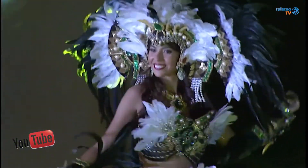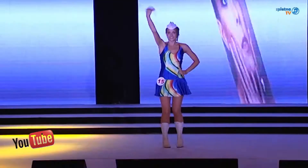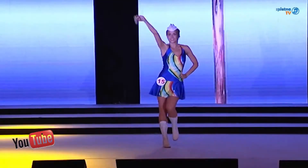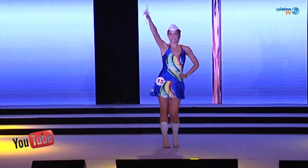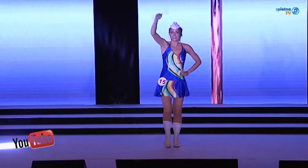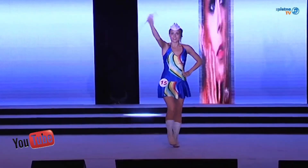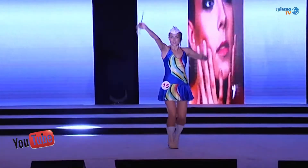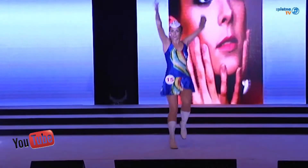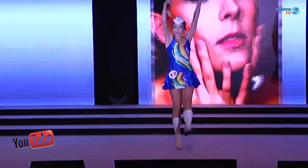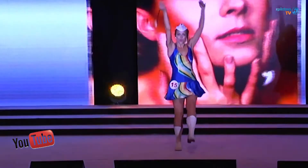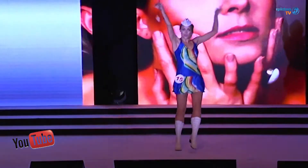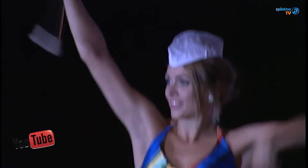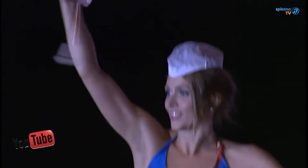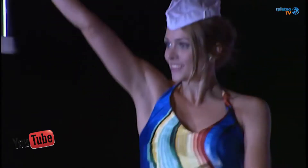You are my melody.